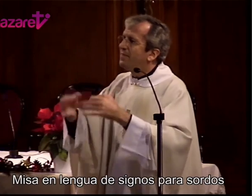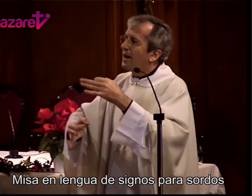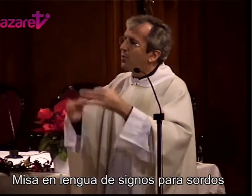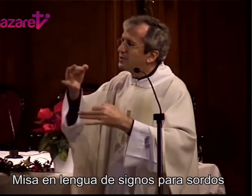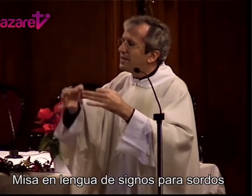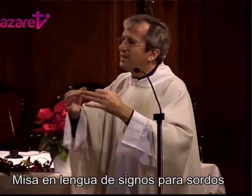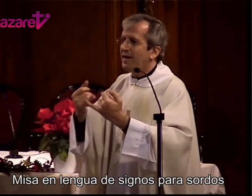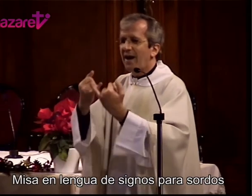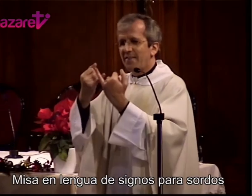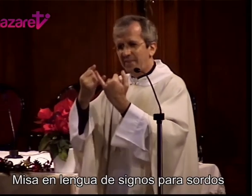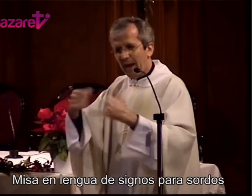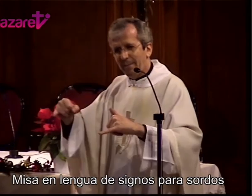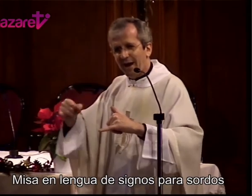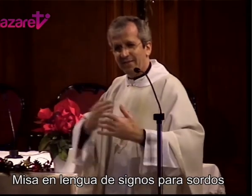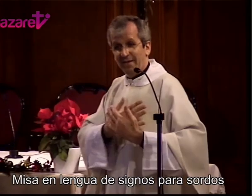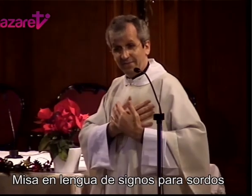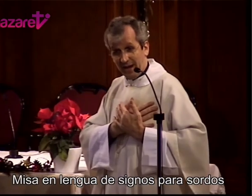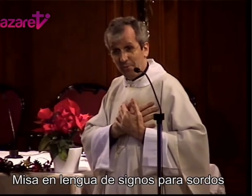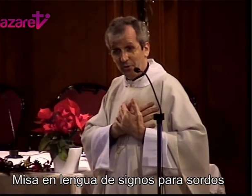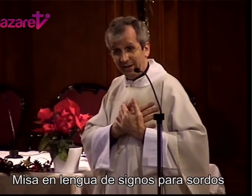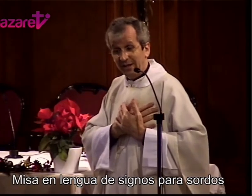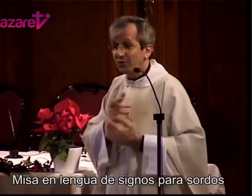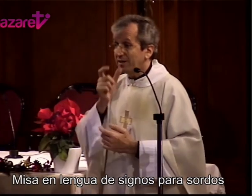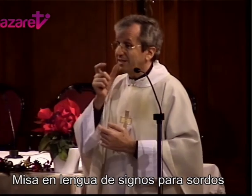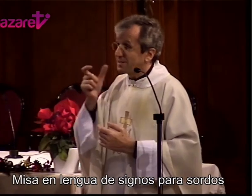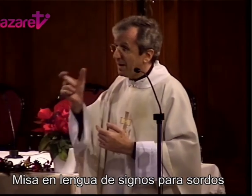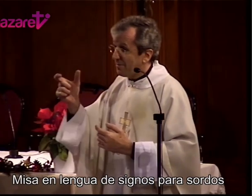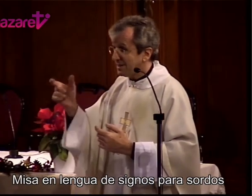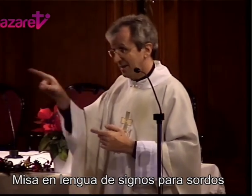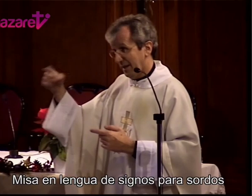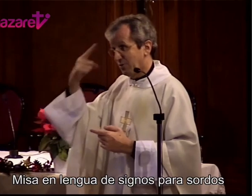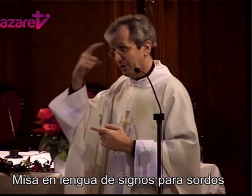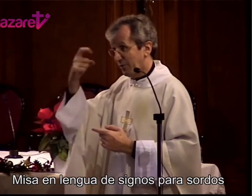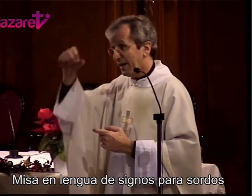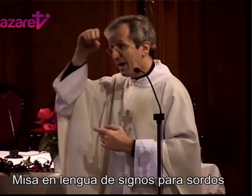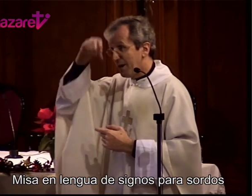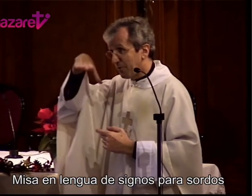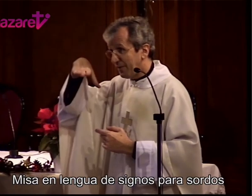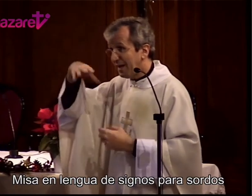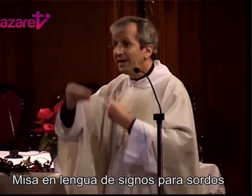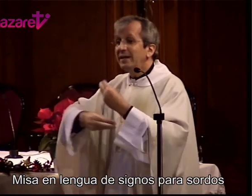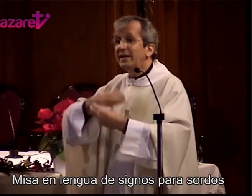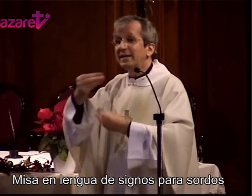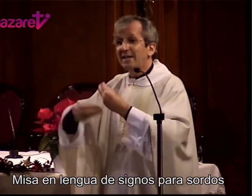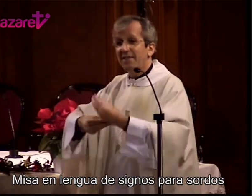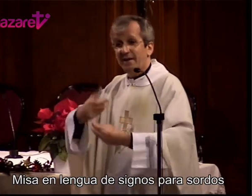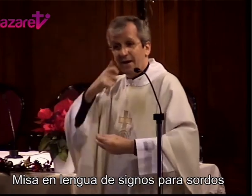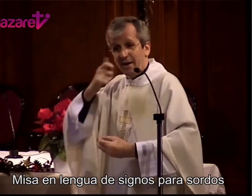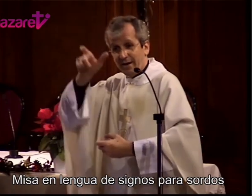la justicia, de la paz, del amor. Todas esas palabras que nos recordará el profeta y que se hacen